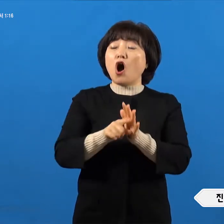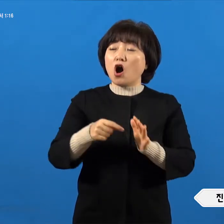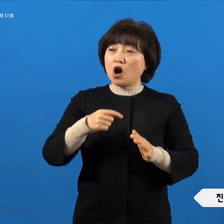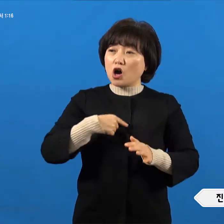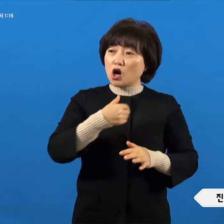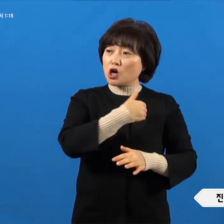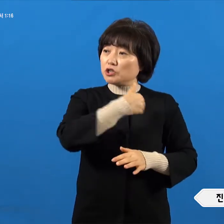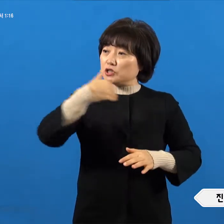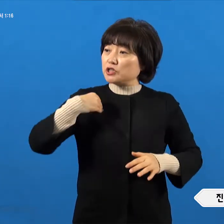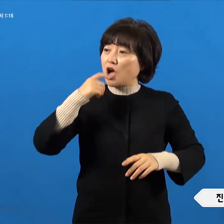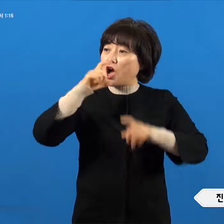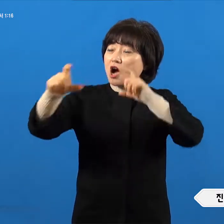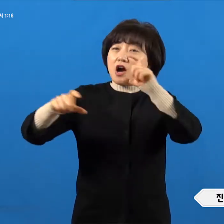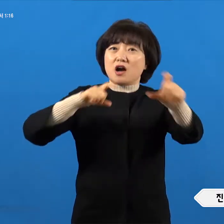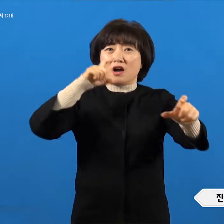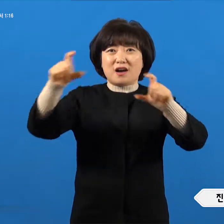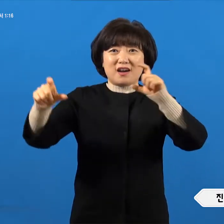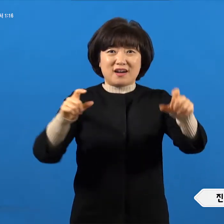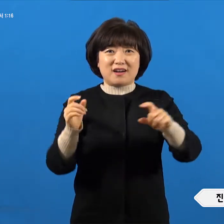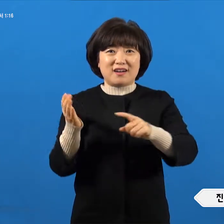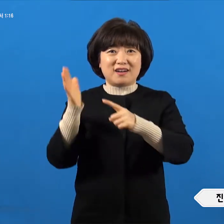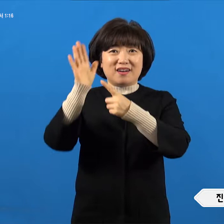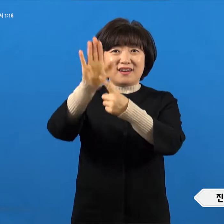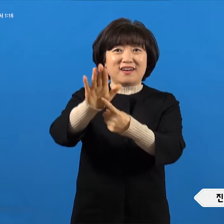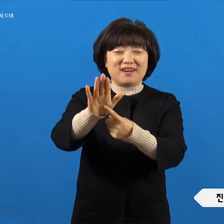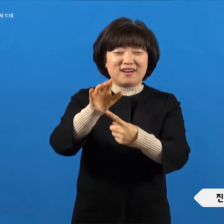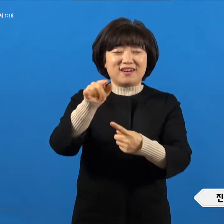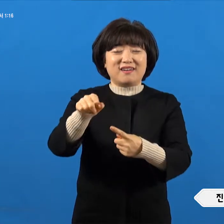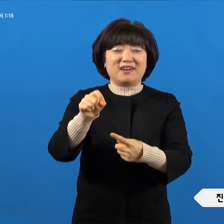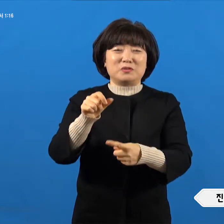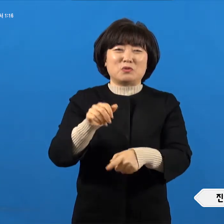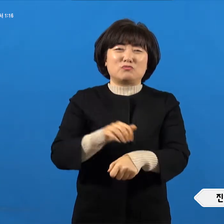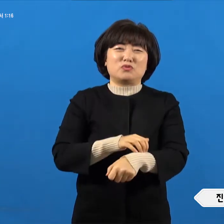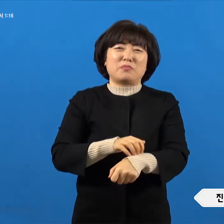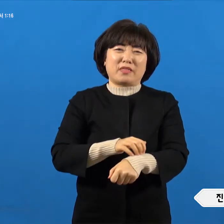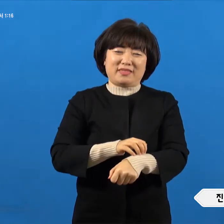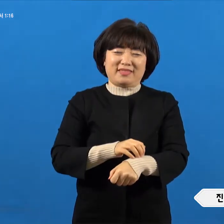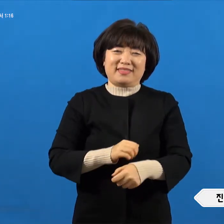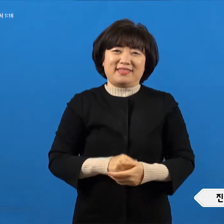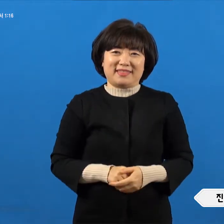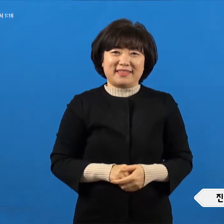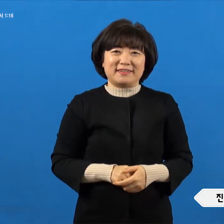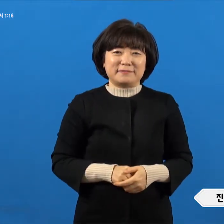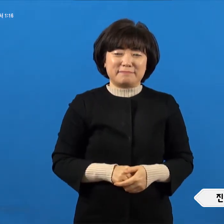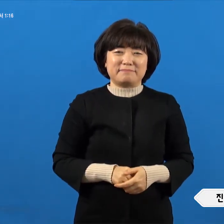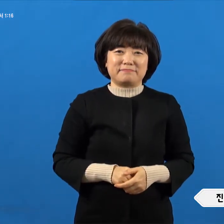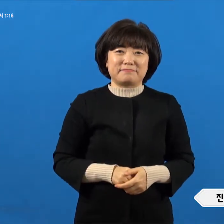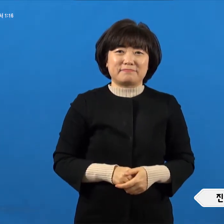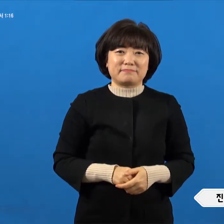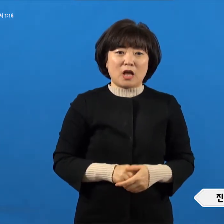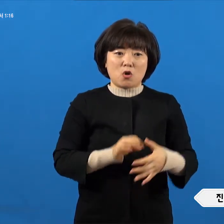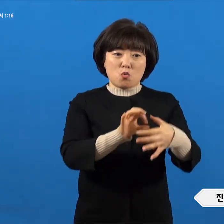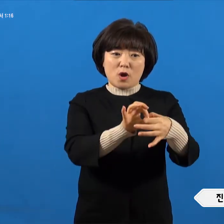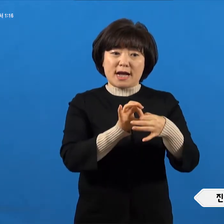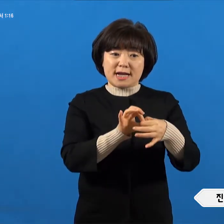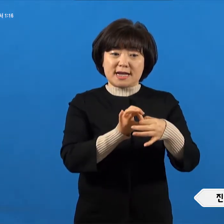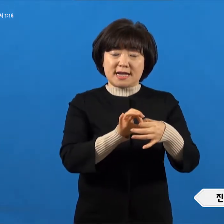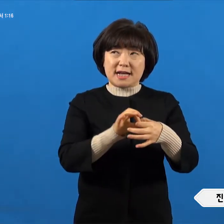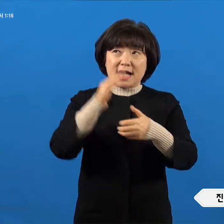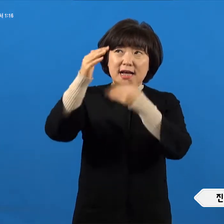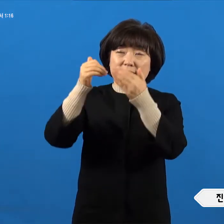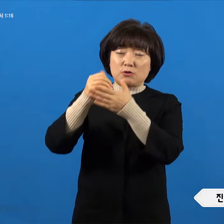사실을 알리고 나타내기를 불편하게 느끼고 있지는 않습니까? 관계를